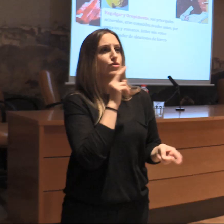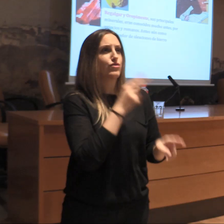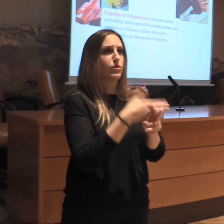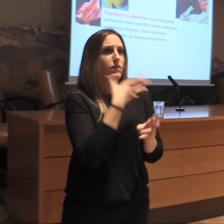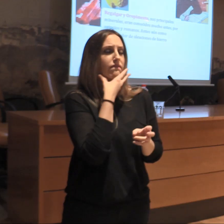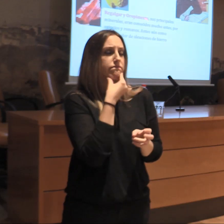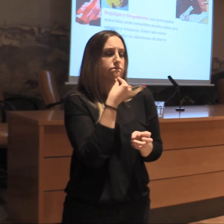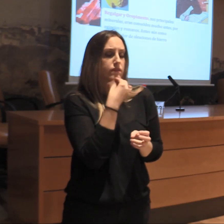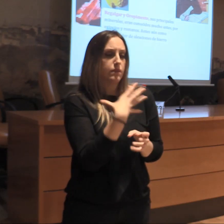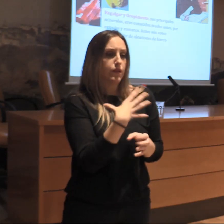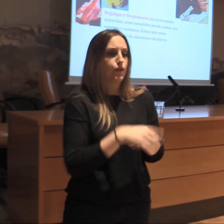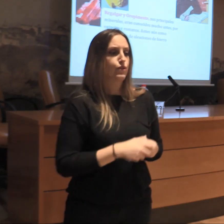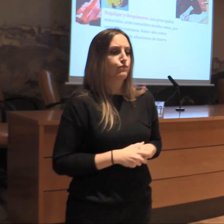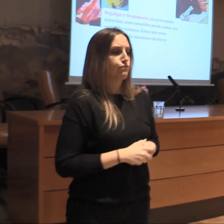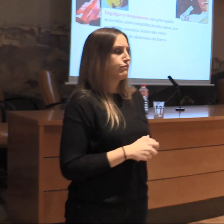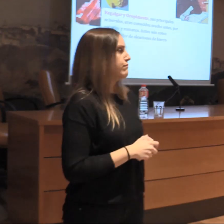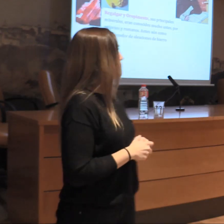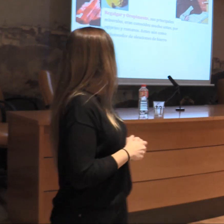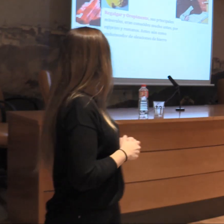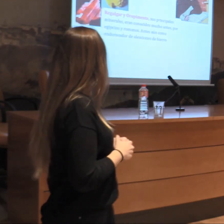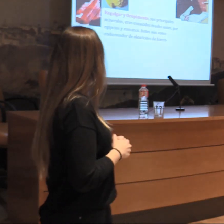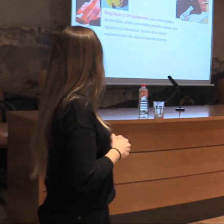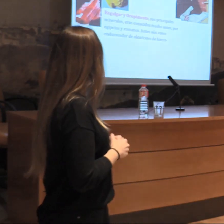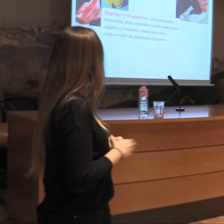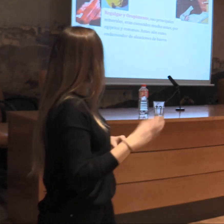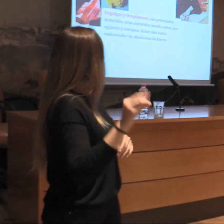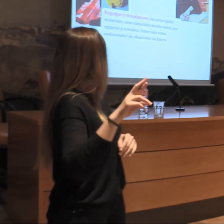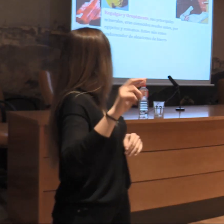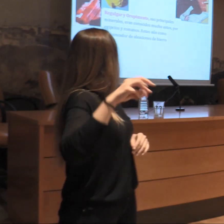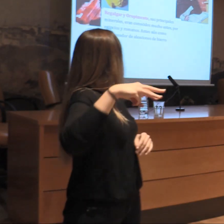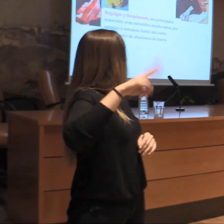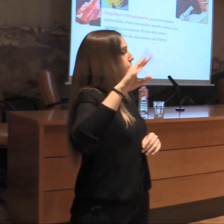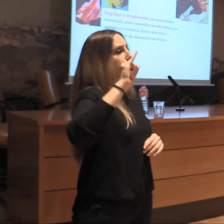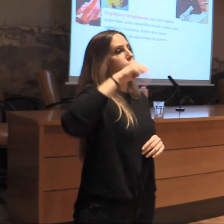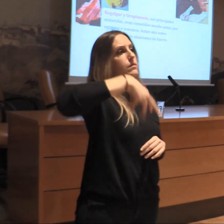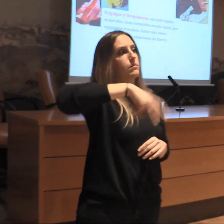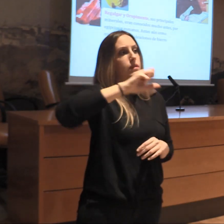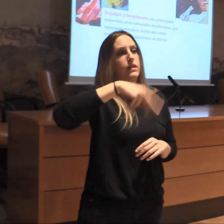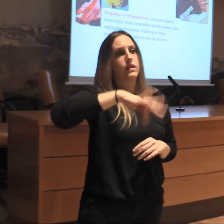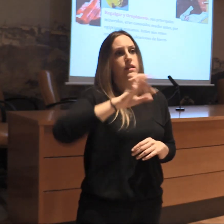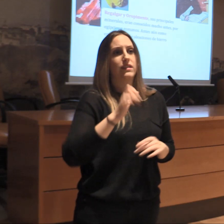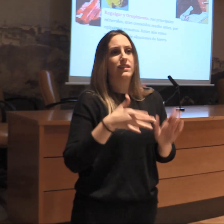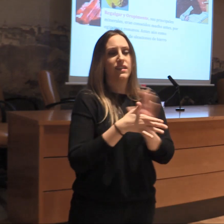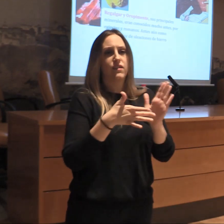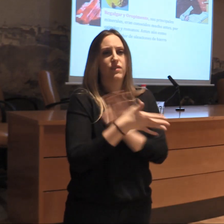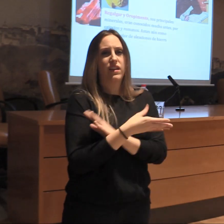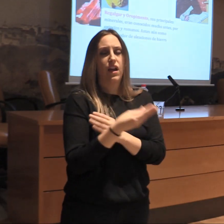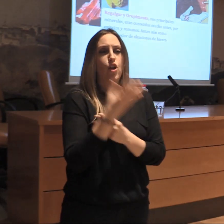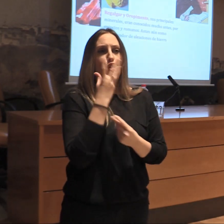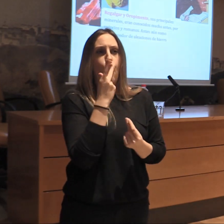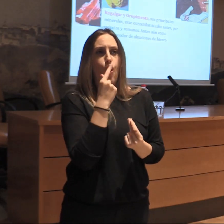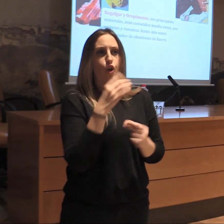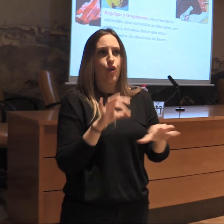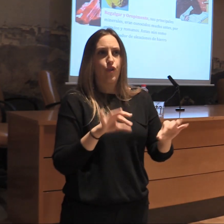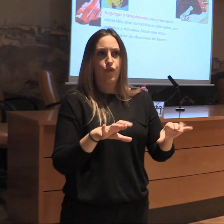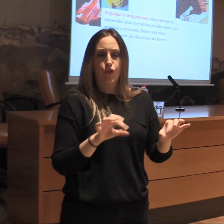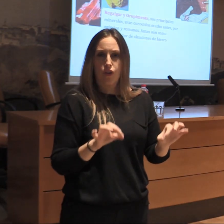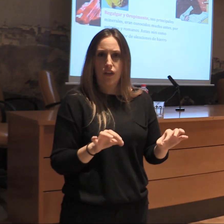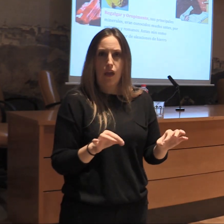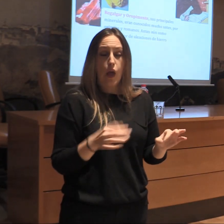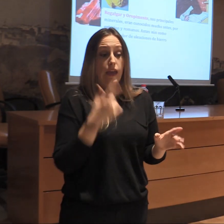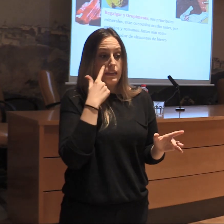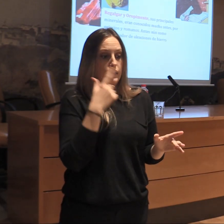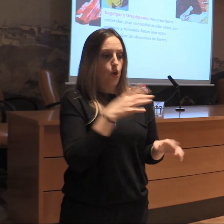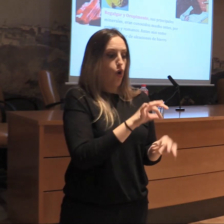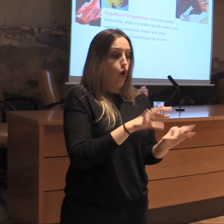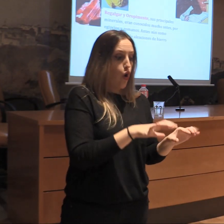preciosos. Oropimente significa pigmento dorado. Y se confundió mucho con el oro.